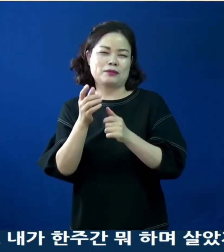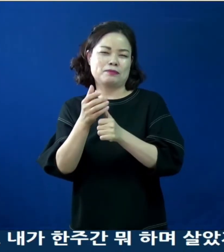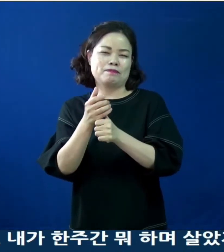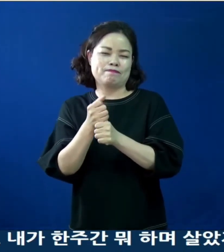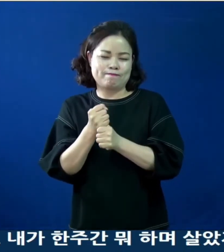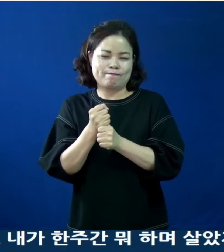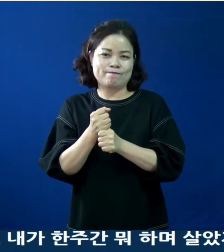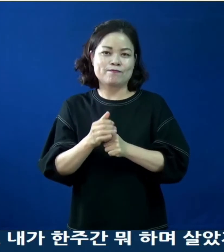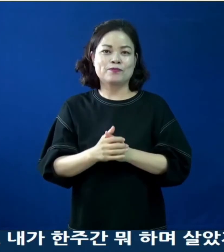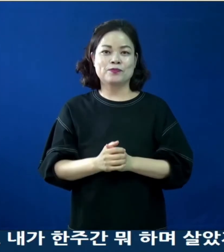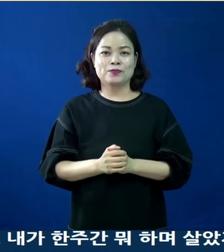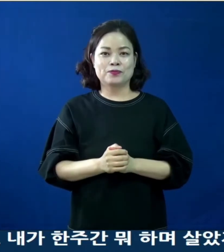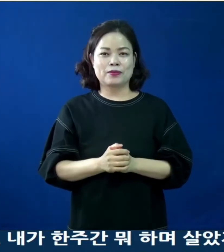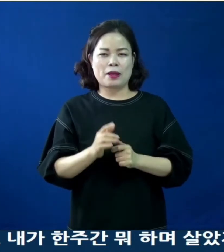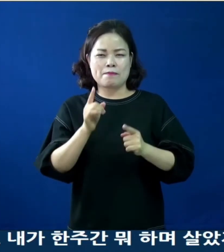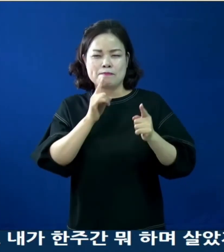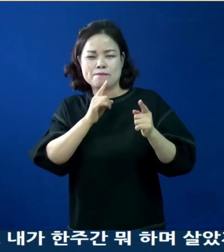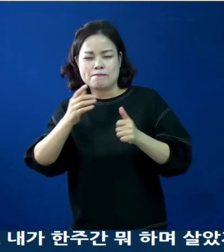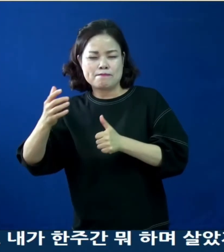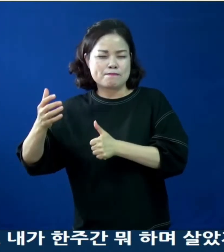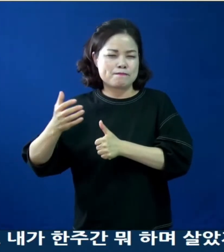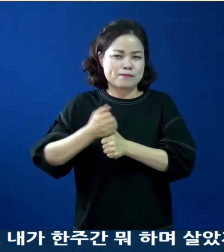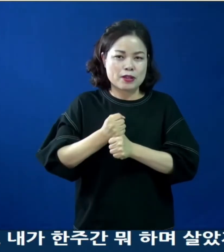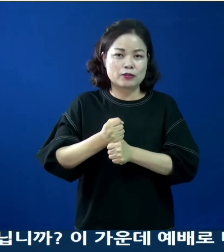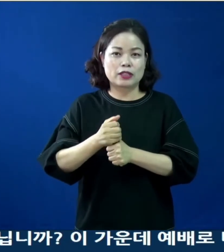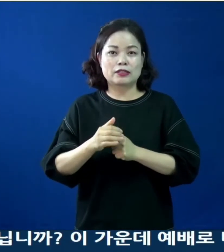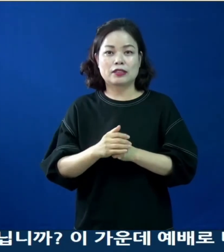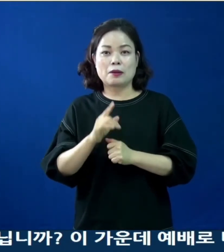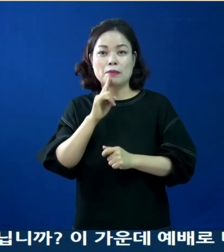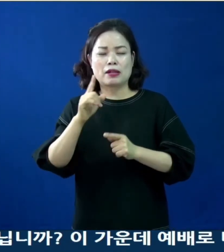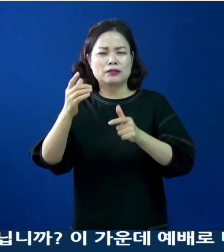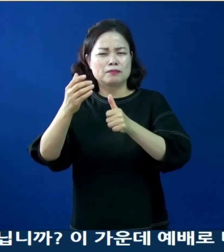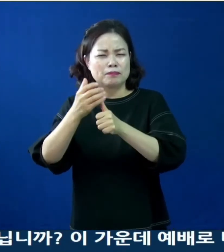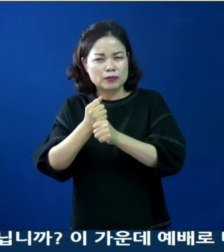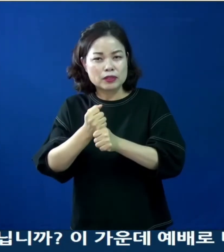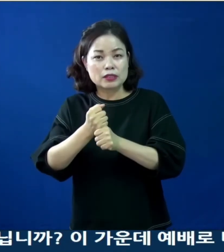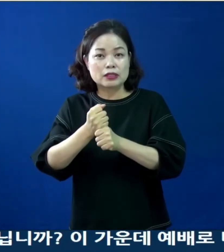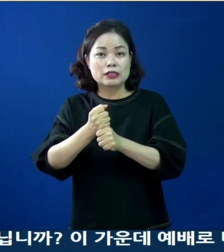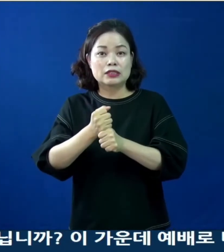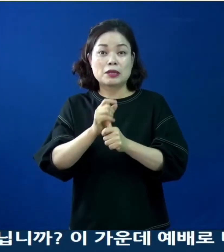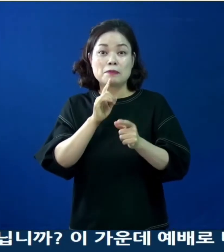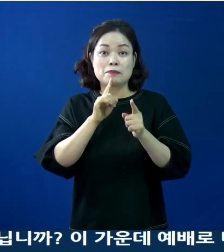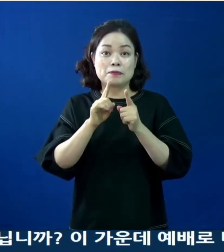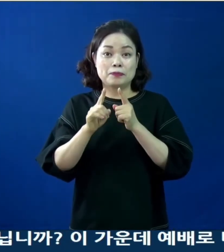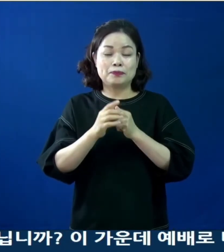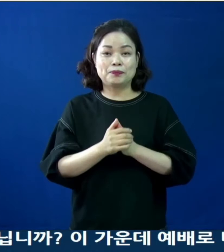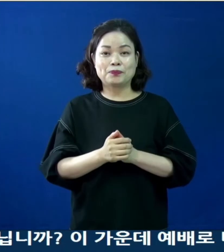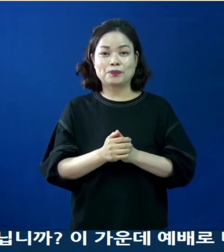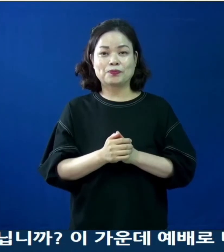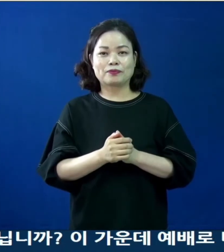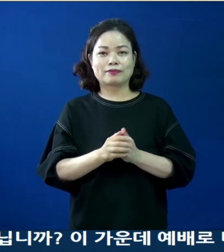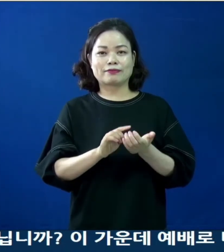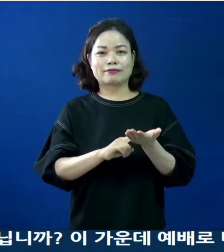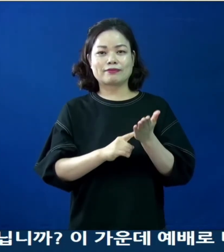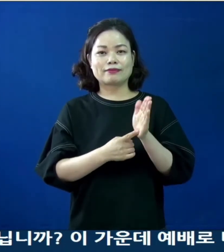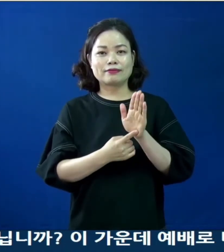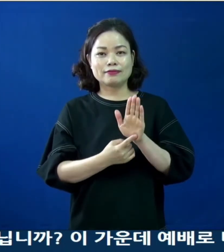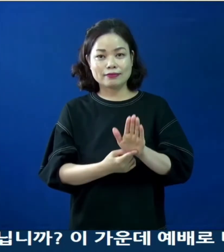붙들려야죠. 말씀에 붙들려야 됩니다. 이 말씀에 붙들린다라는 이